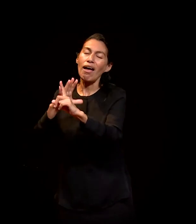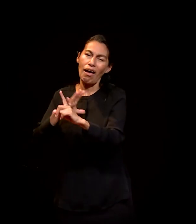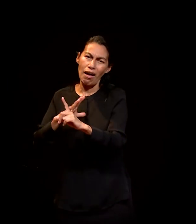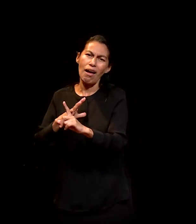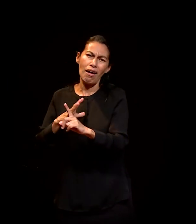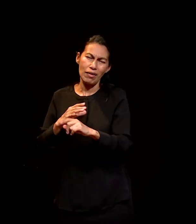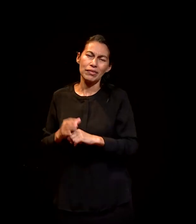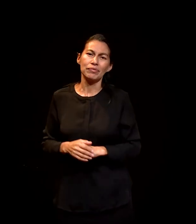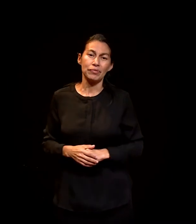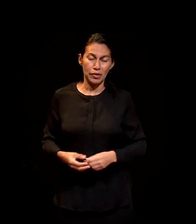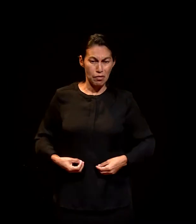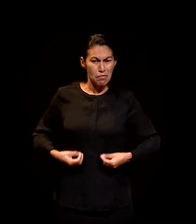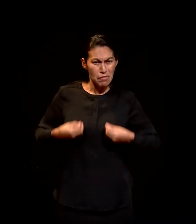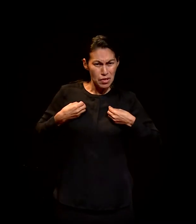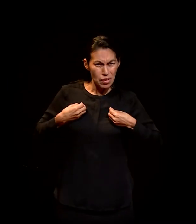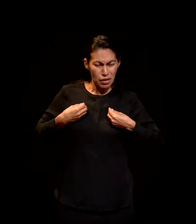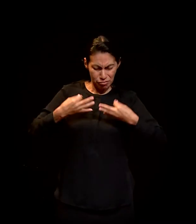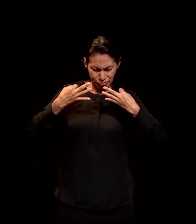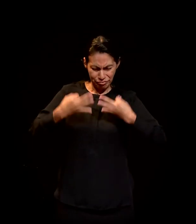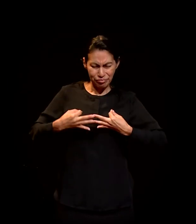vida tiene un sentido